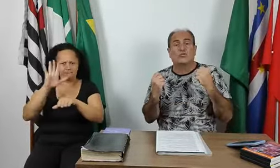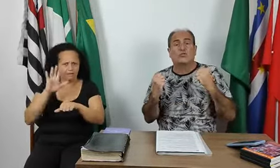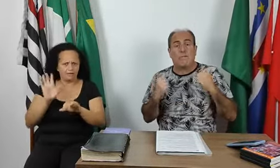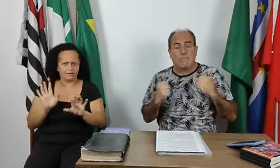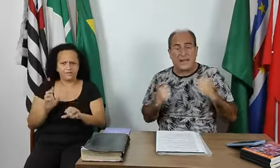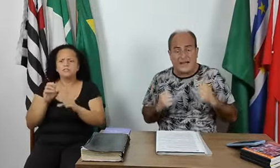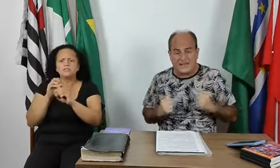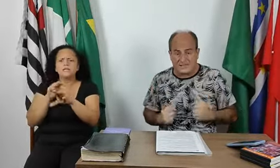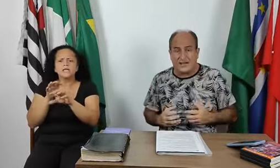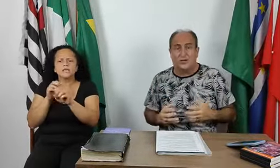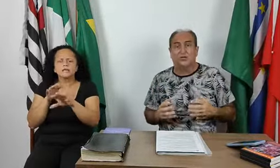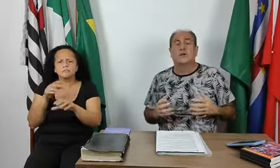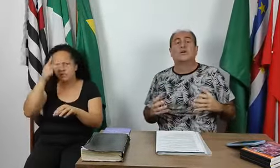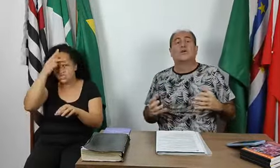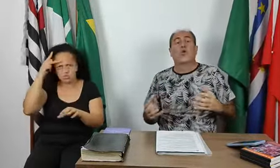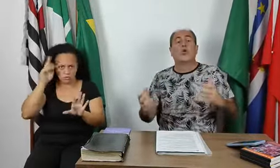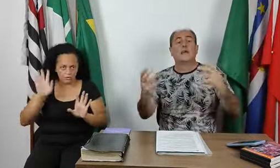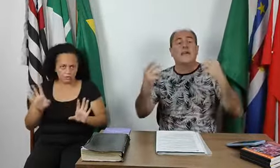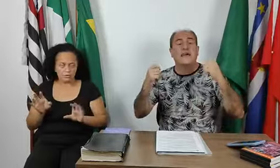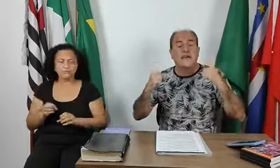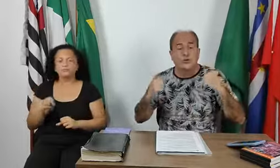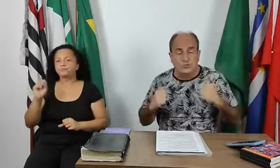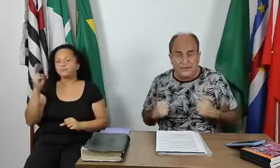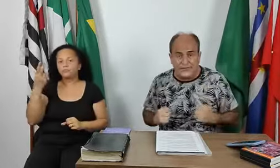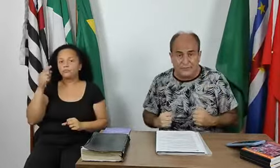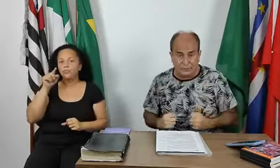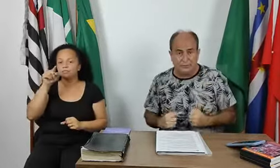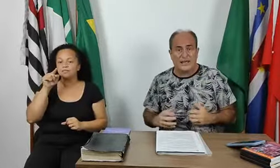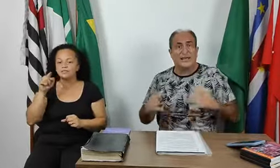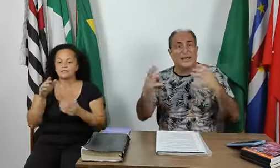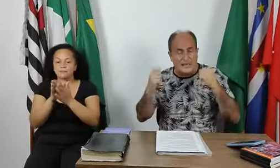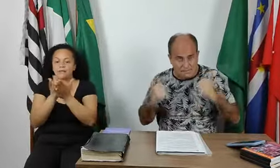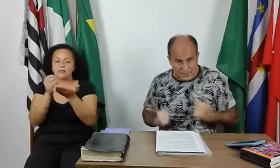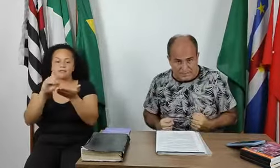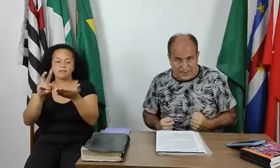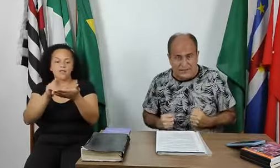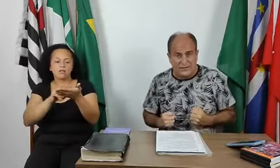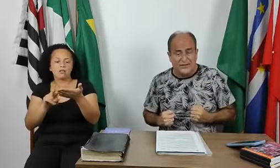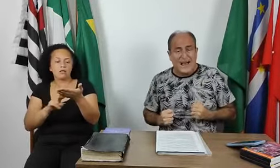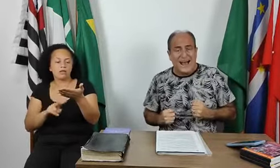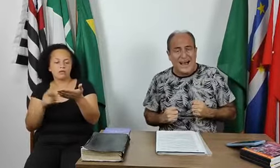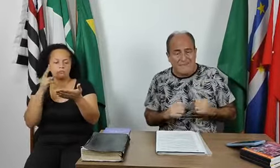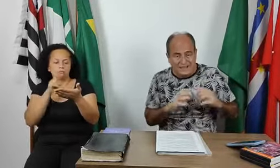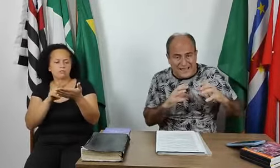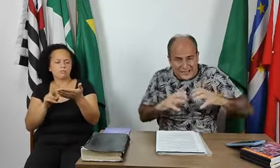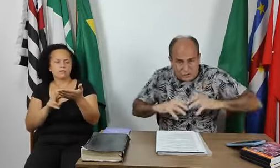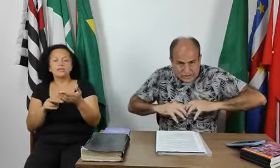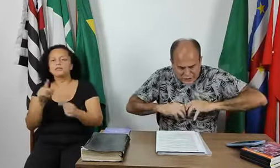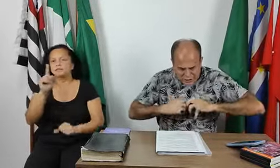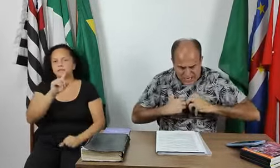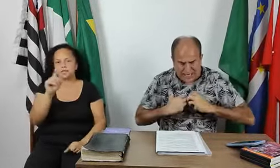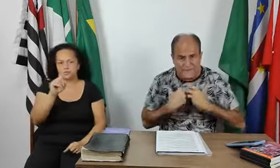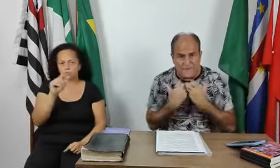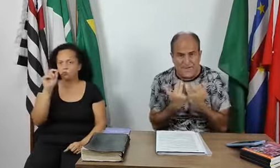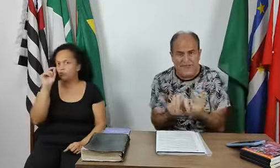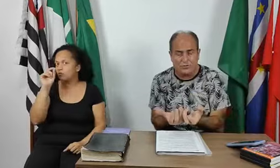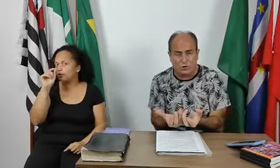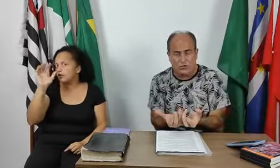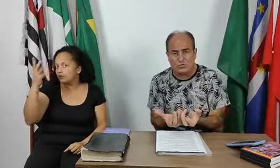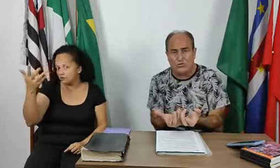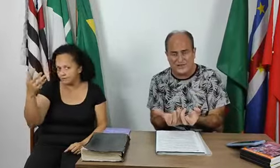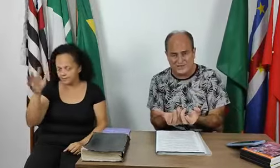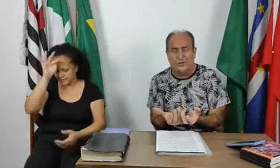ouvir uma pregação, ou ler um livro, ler a Bíblia. A verdade, o que gera fé